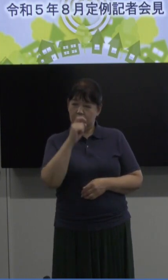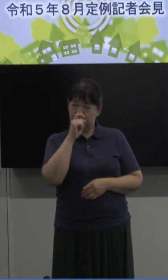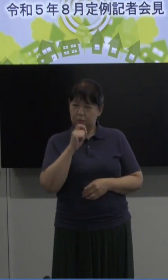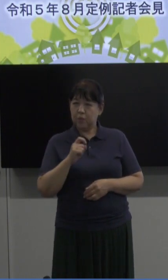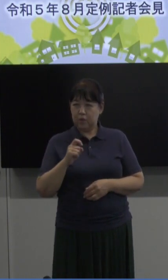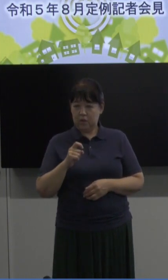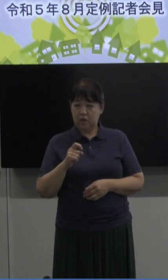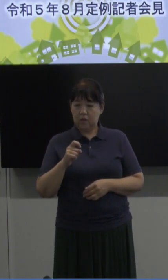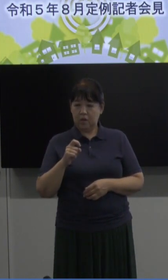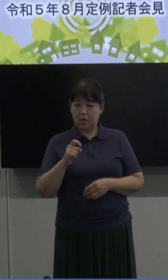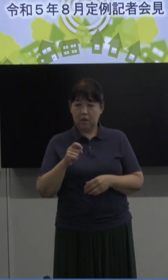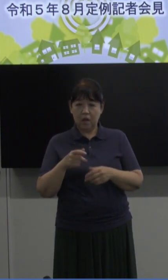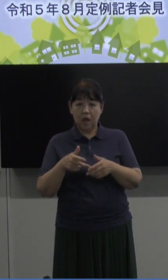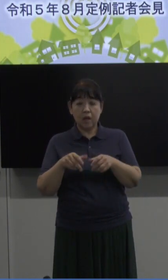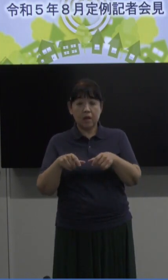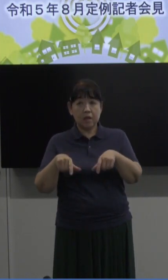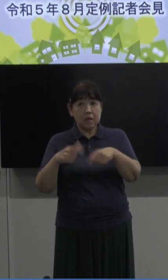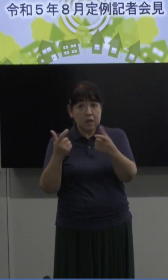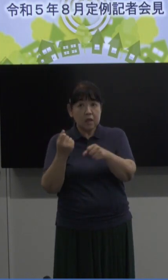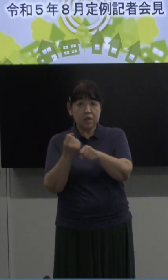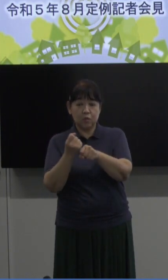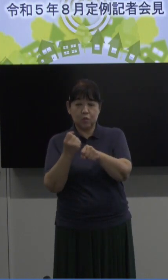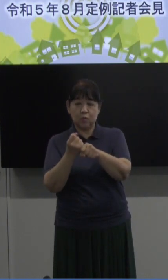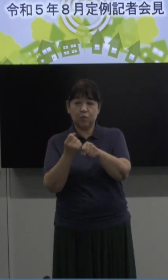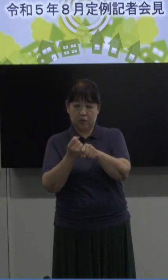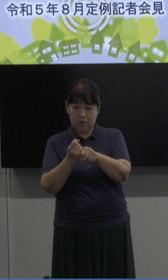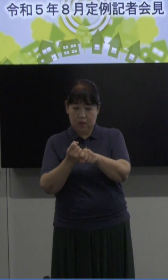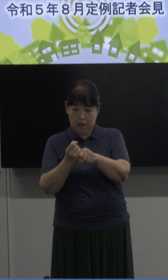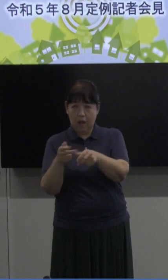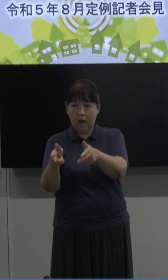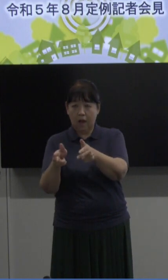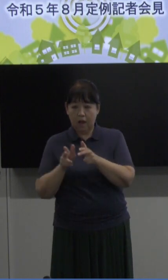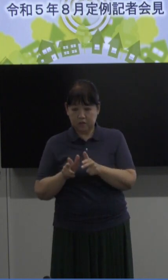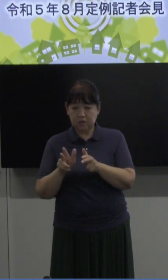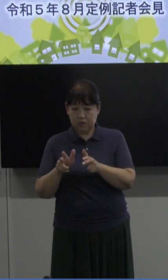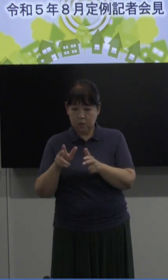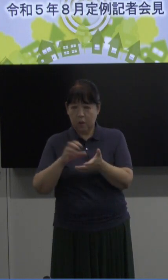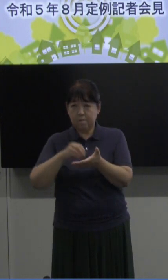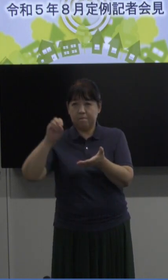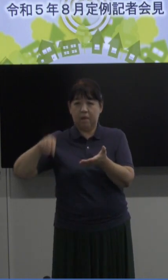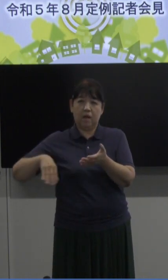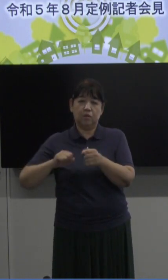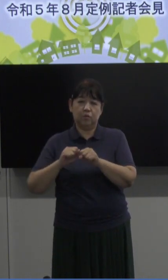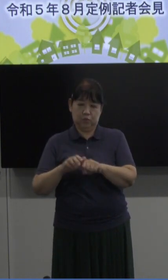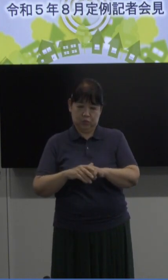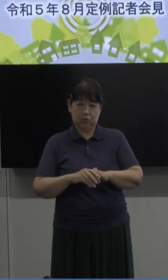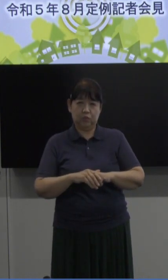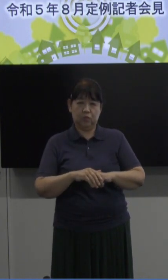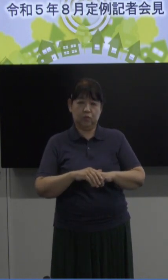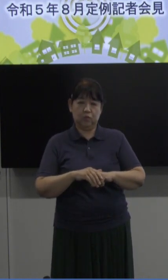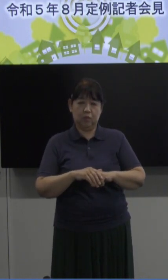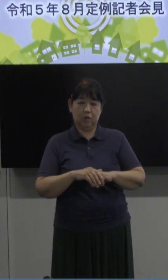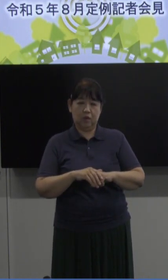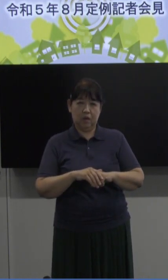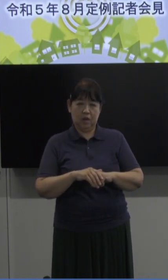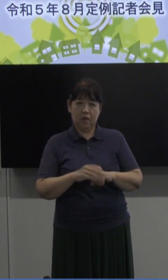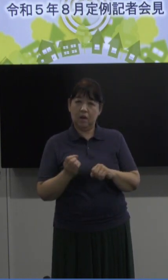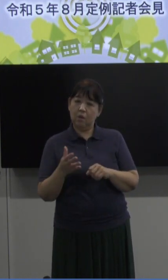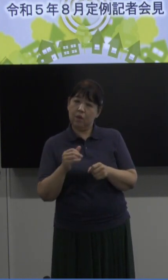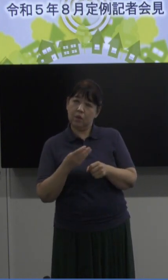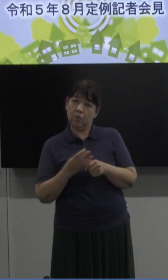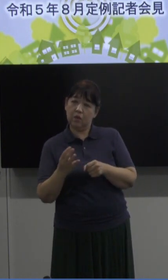ります木橋ですね、の撤去費、そして令和4年度に交付を受け